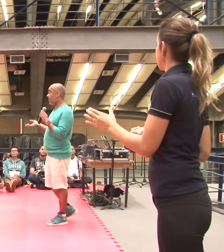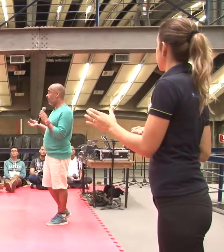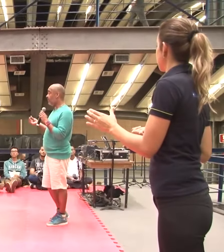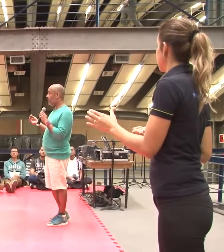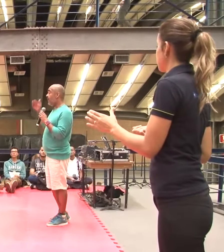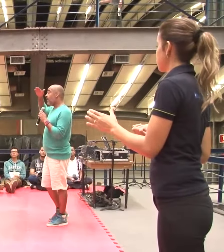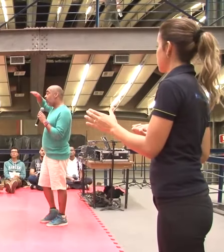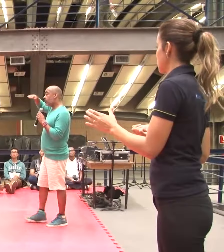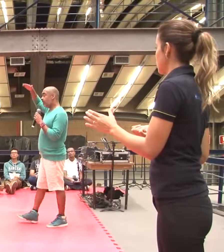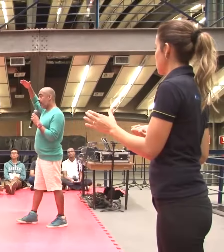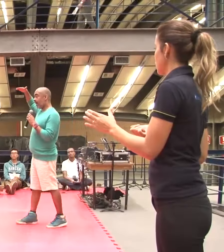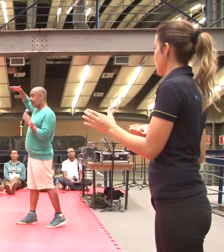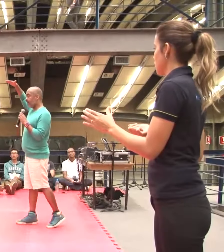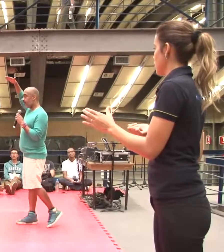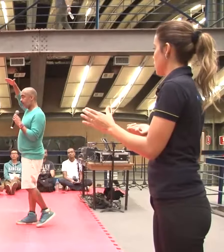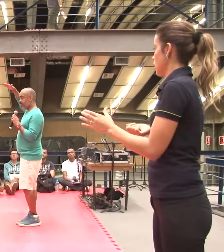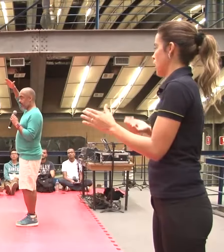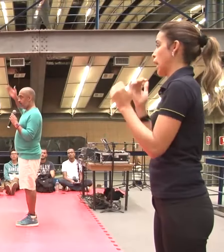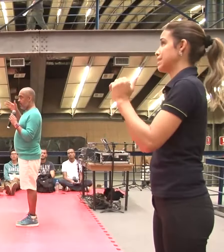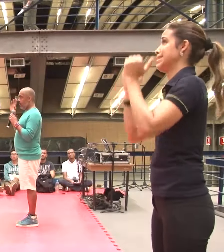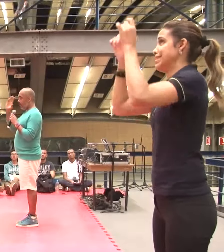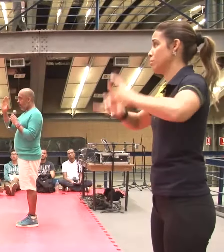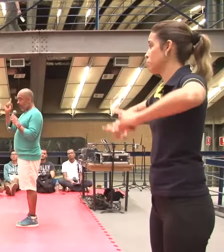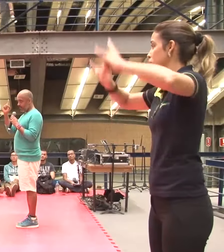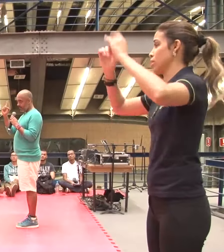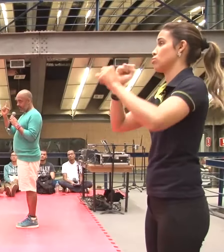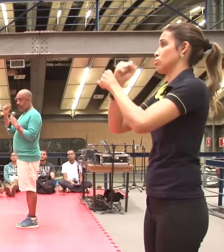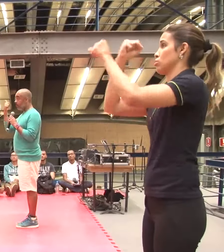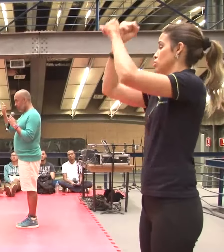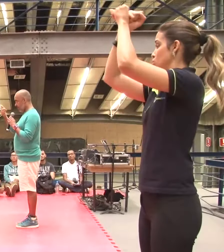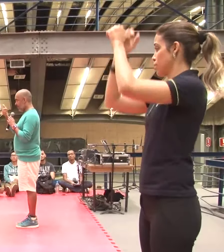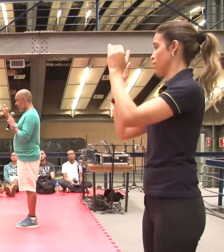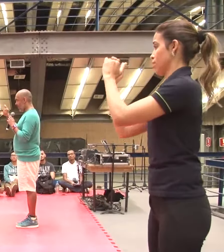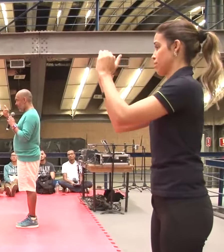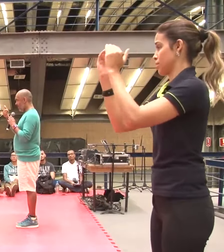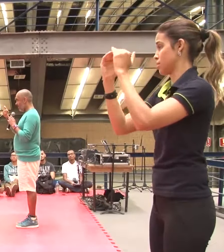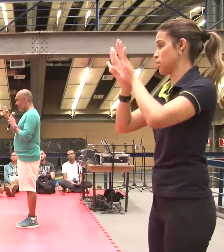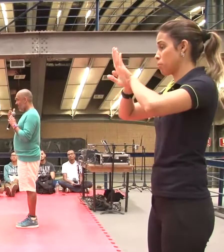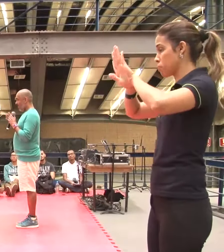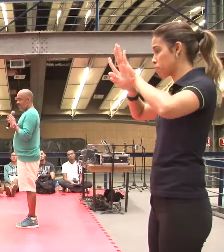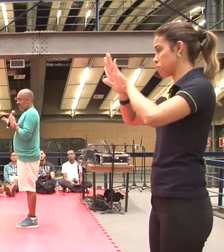fazer muita coisa, construía casinhas, uma porta às vezes, com uma janela,